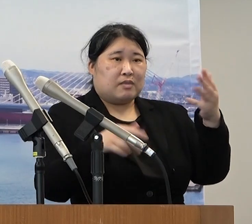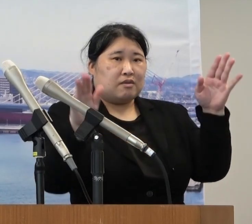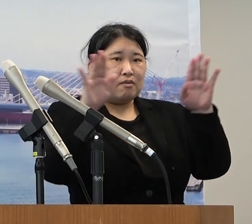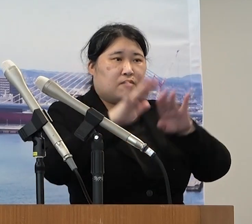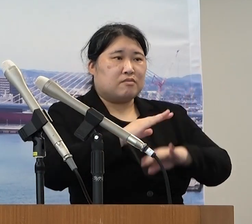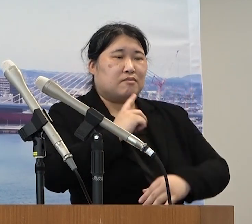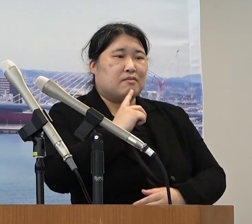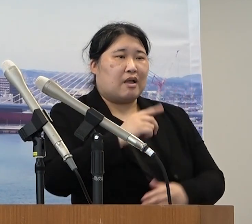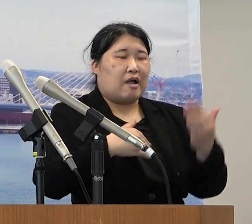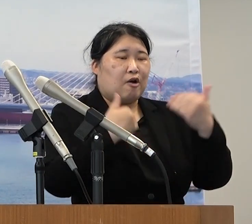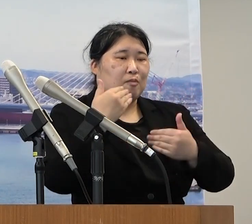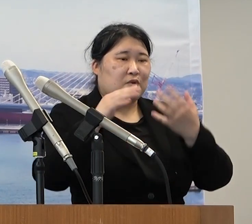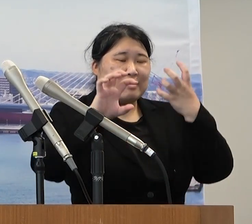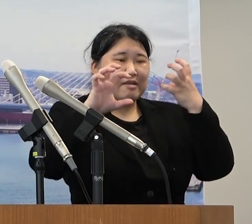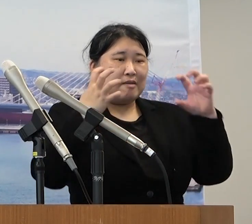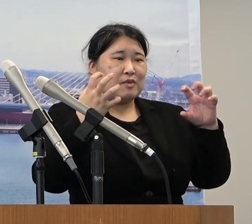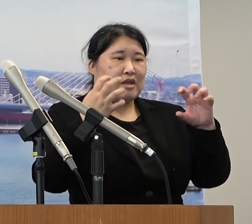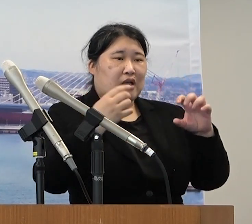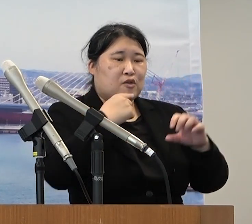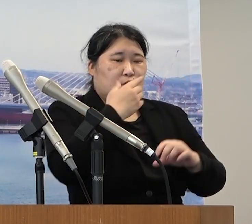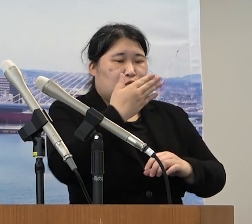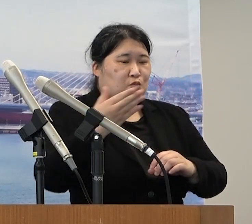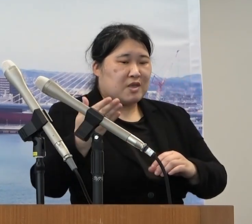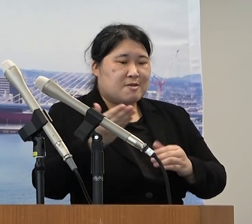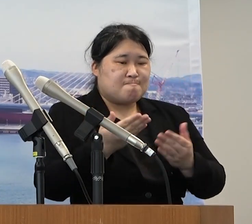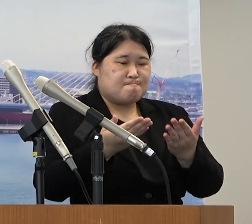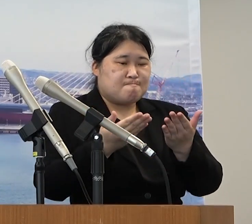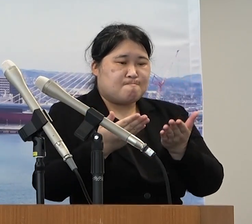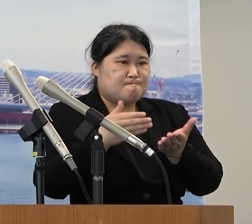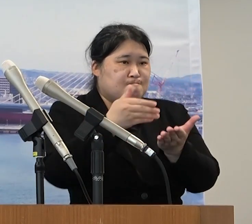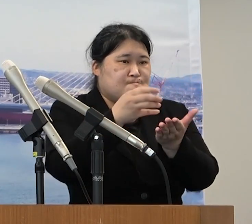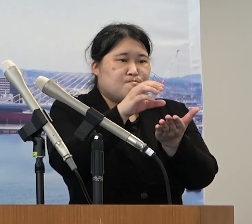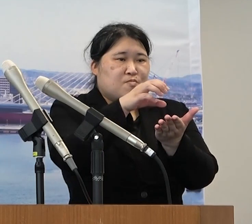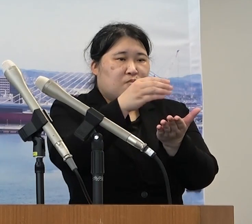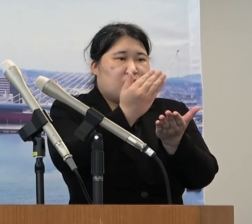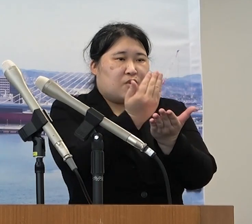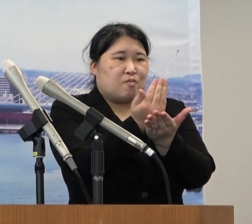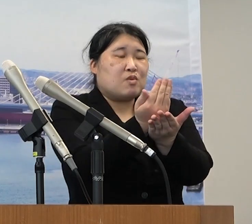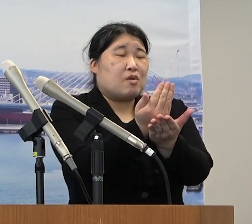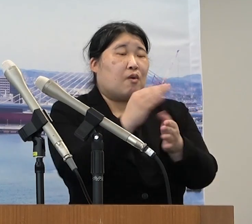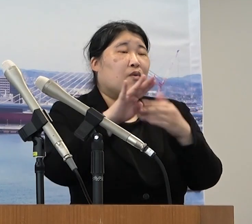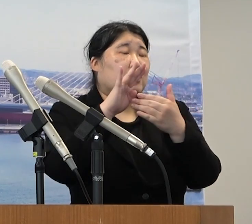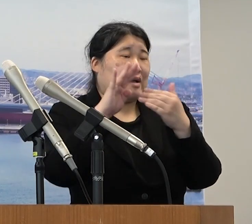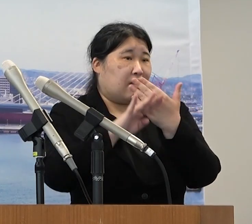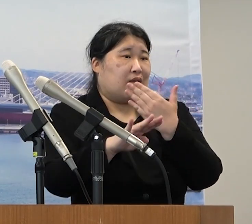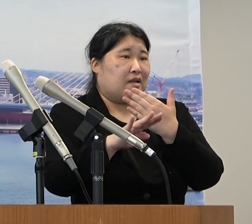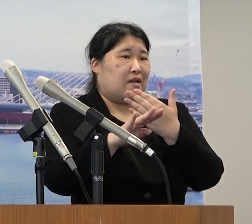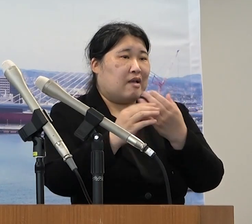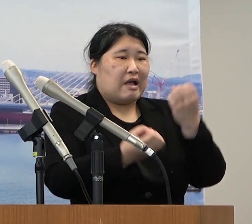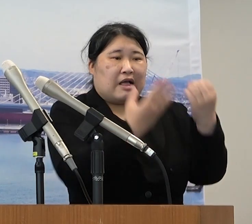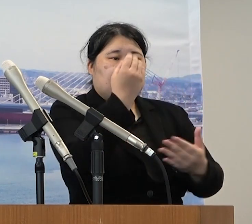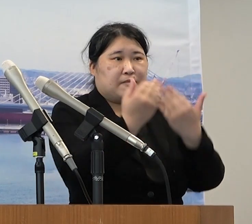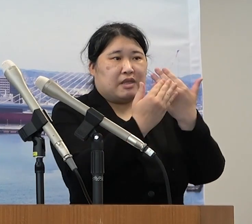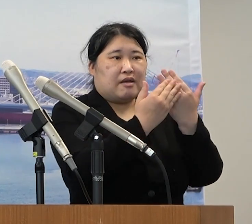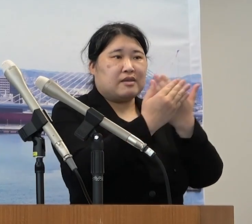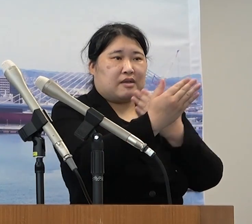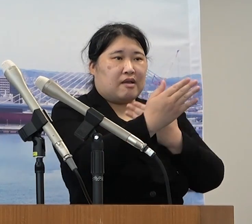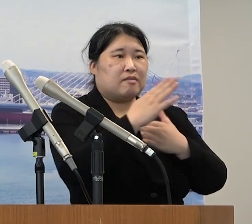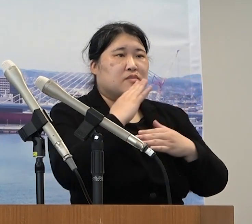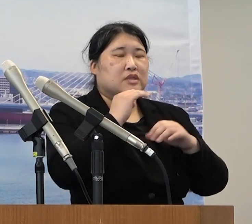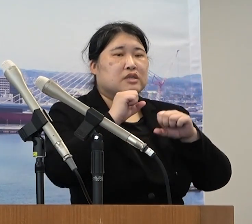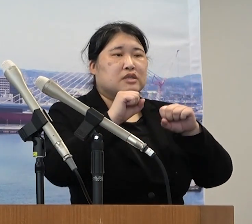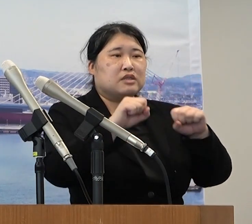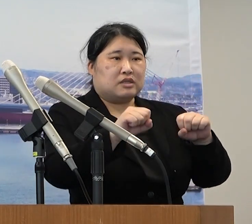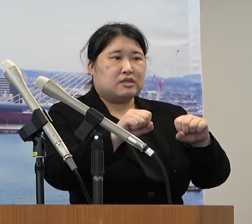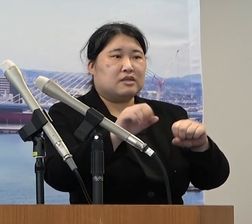は、青森ねぶたの会場運行に加え、第69回青森花火大会が青